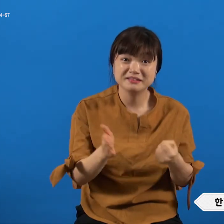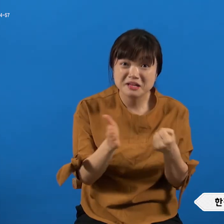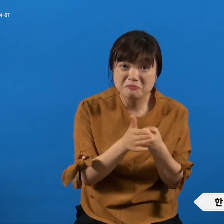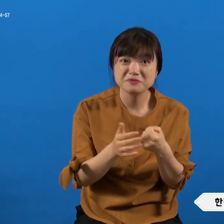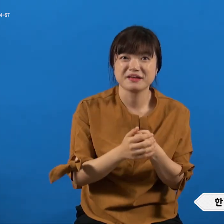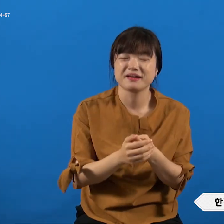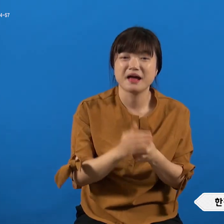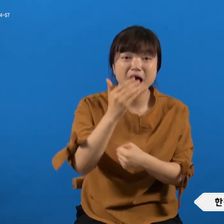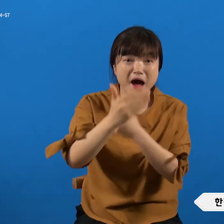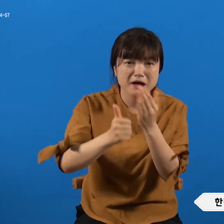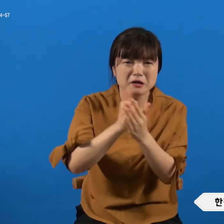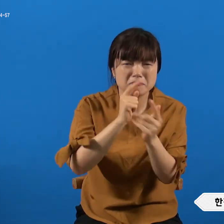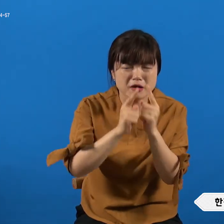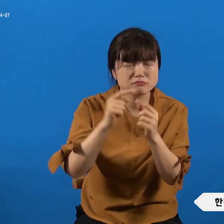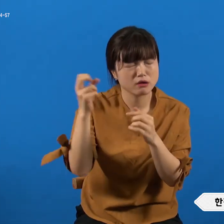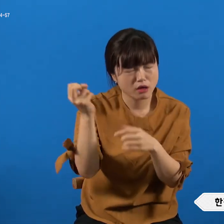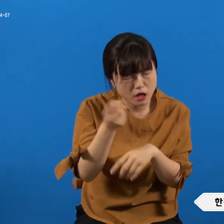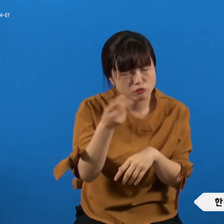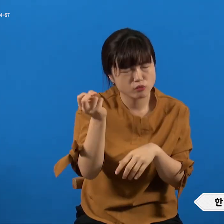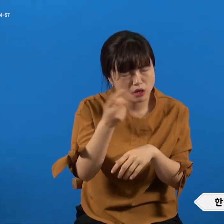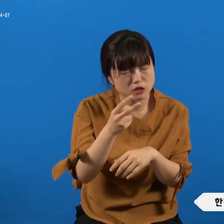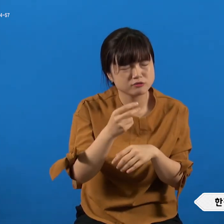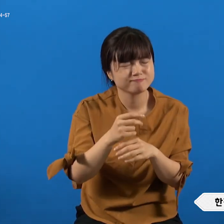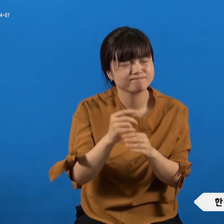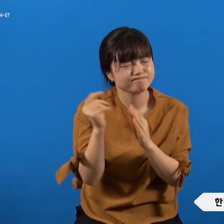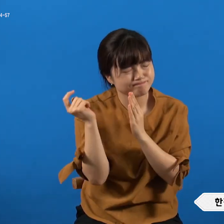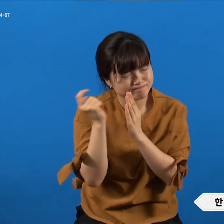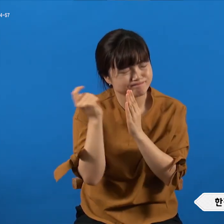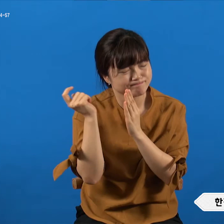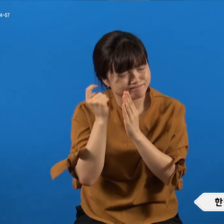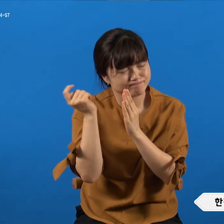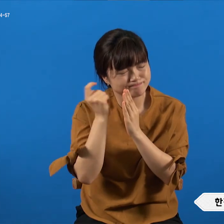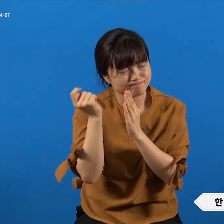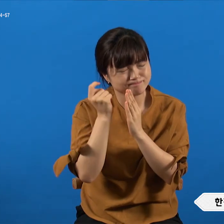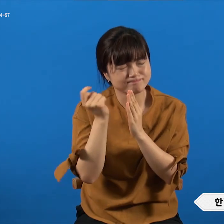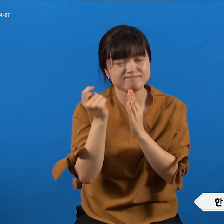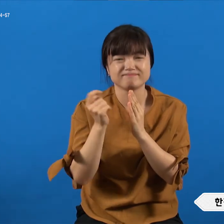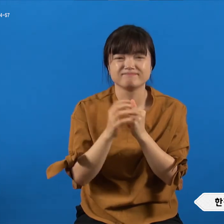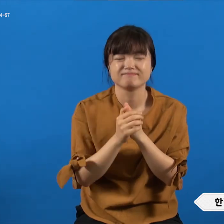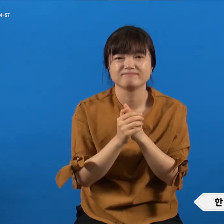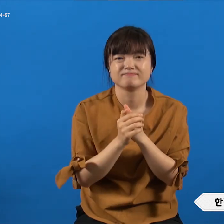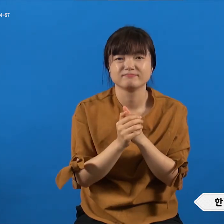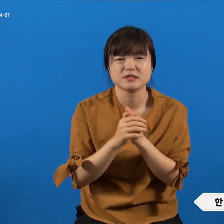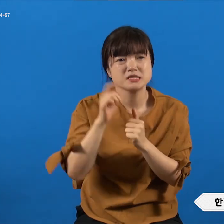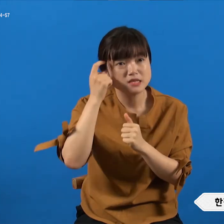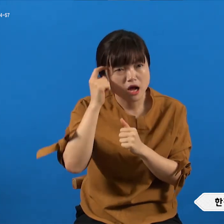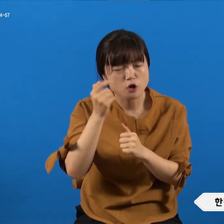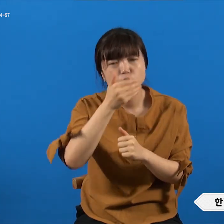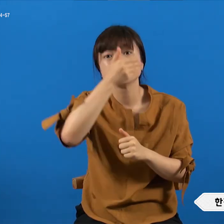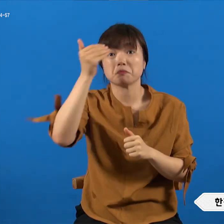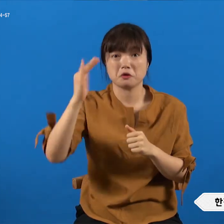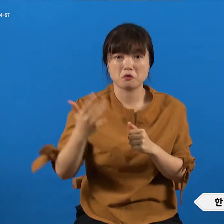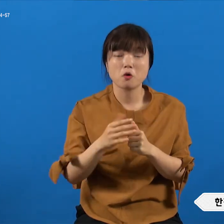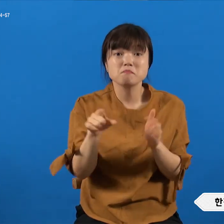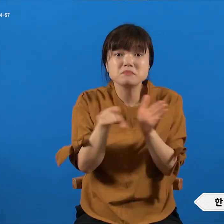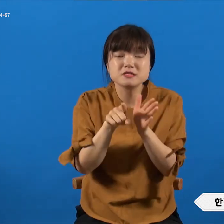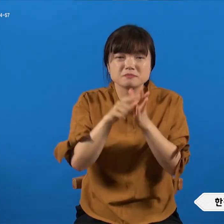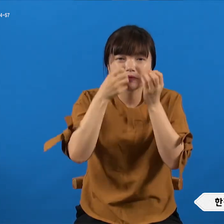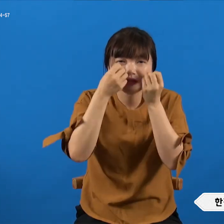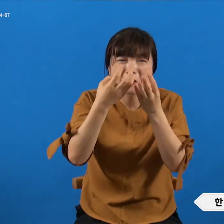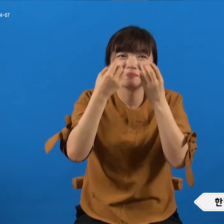그래서 하나님 말씀이 계속 신선한 양식으로 이렇게 공급이 되어서 생각도 젊어지고